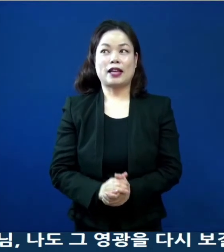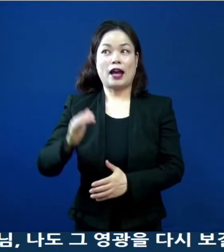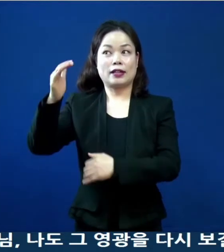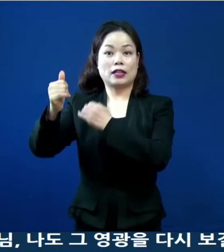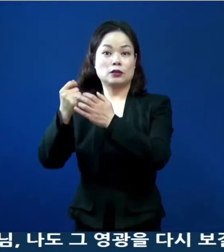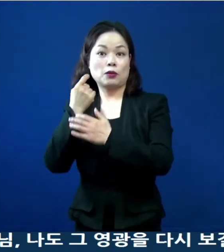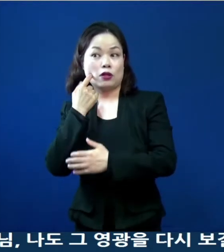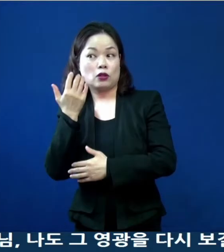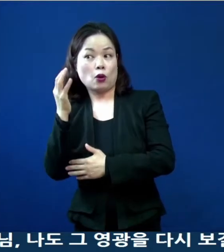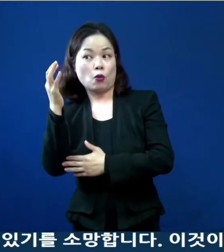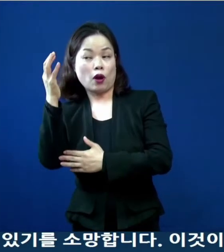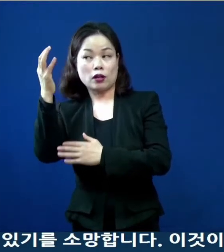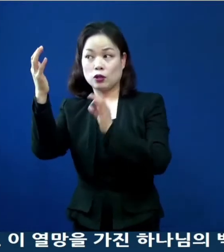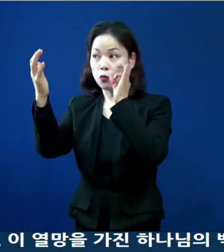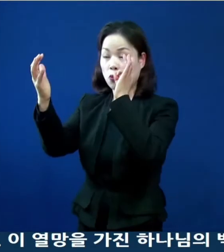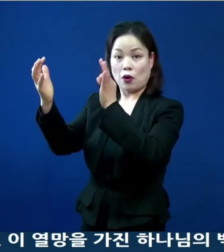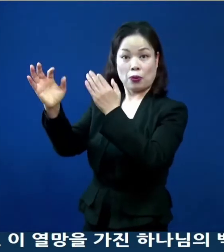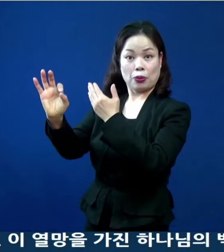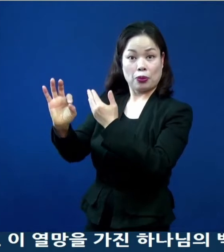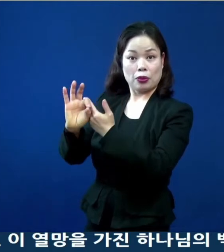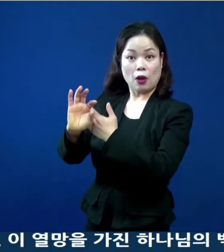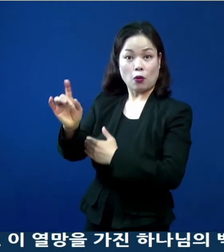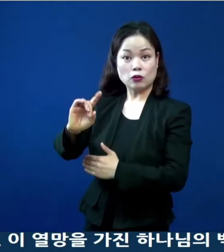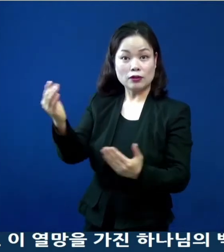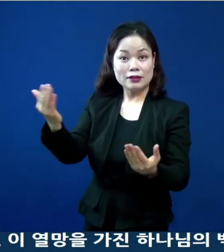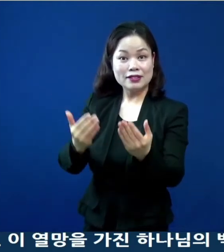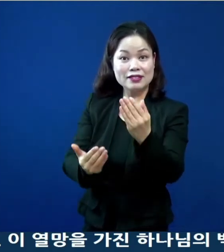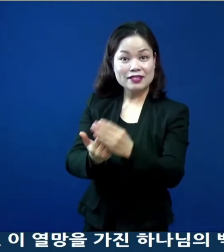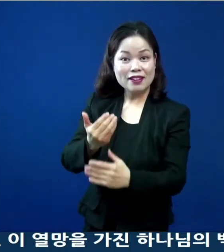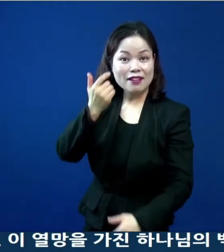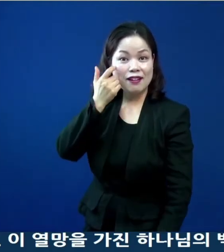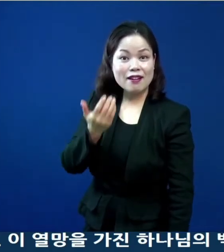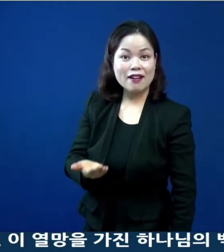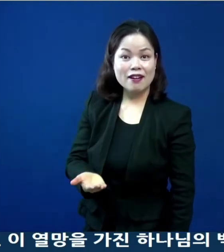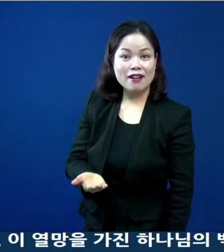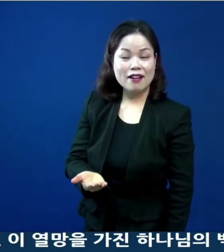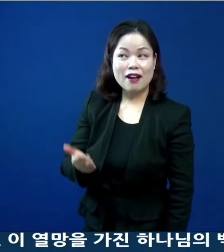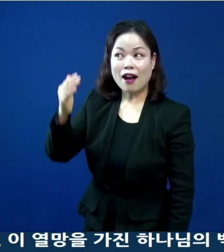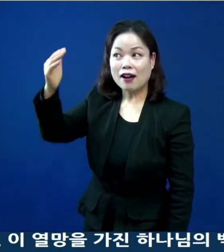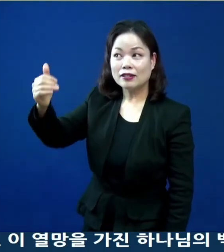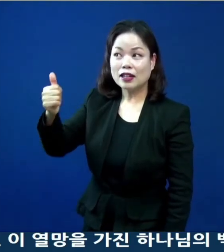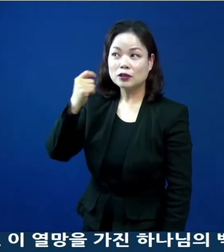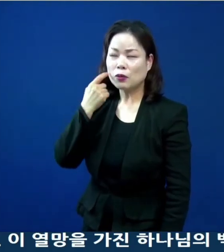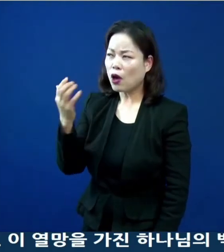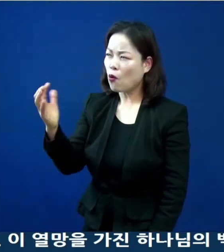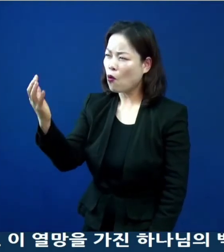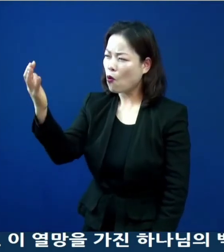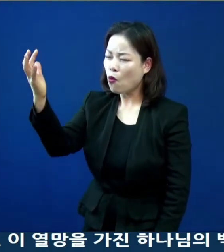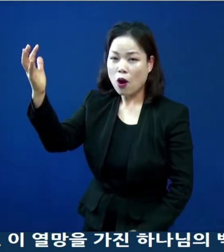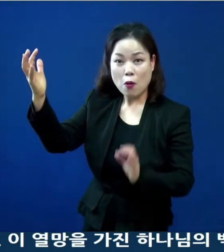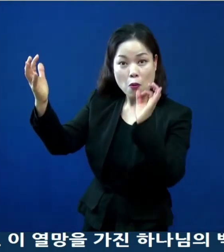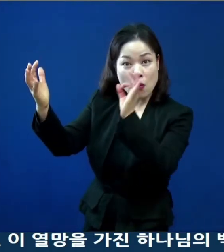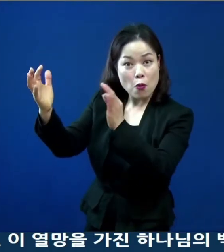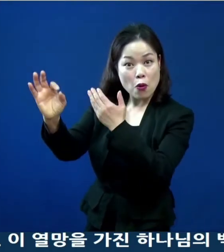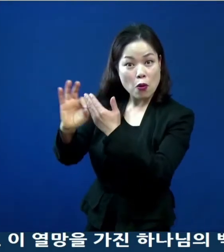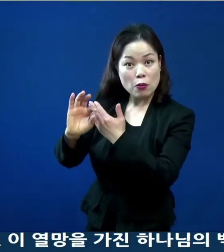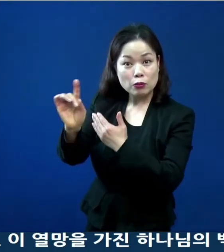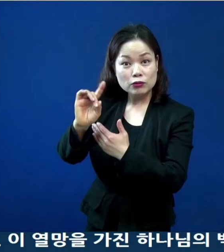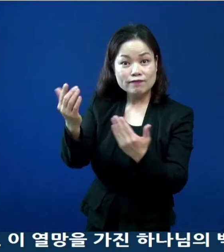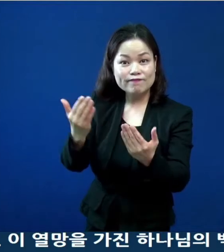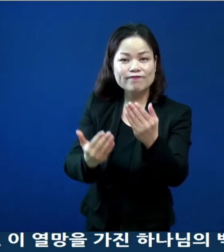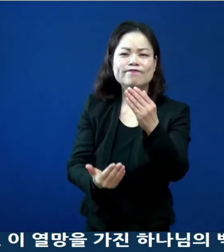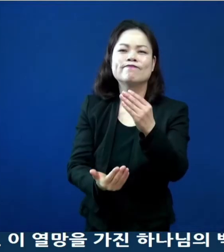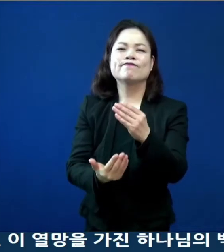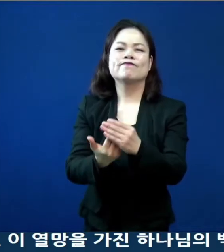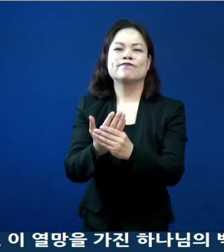하나님의 영광을 보면 어떤 일이 일어날까요? 하나님의 영광을 보면 어떤 일이